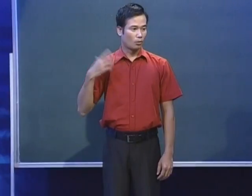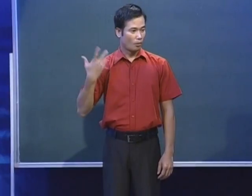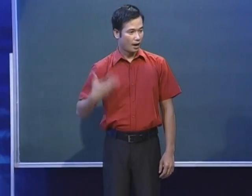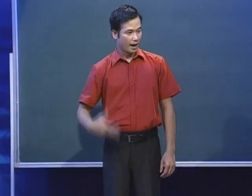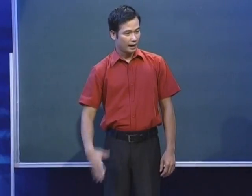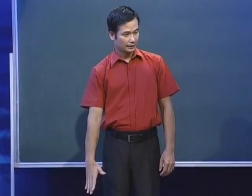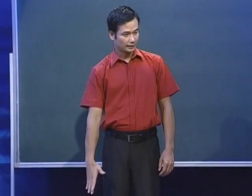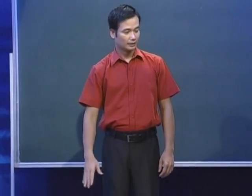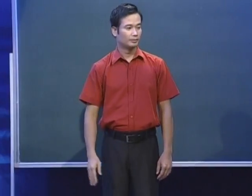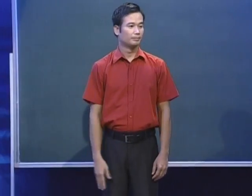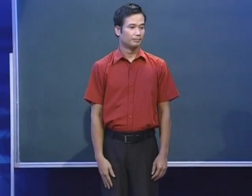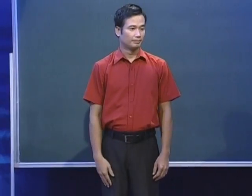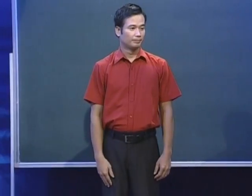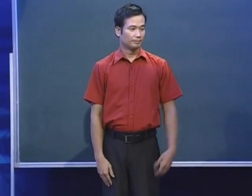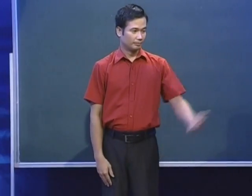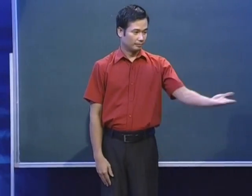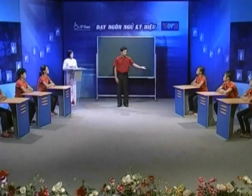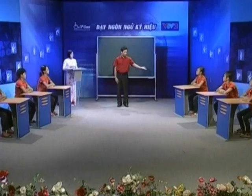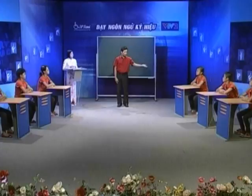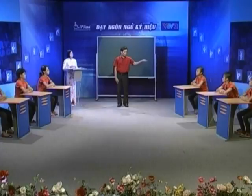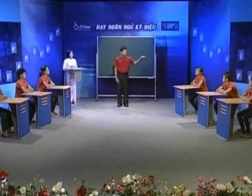sát ngực, di chuyển tay xuống phía dưới.